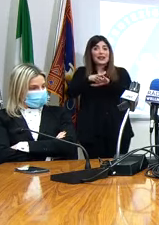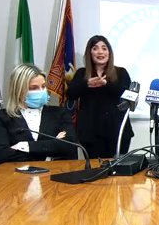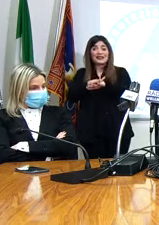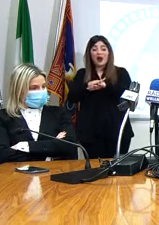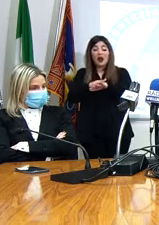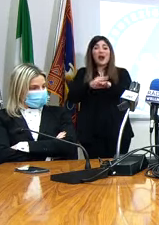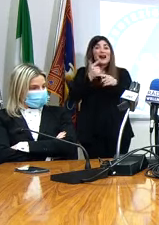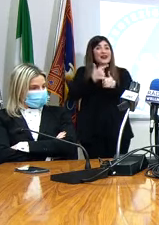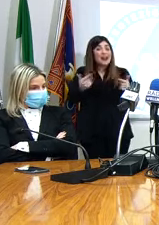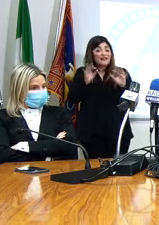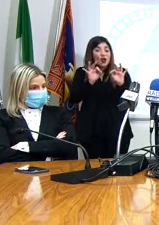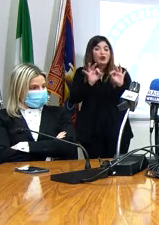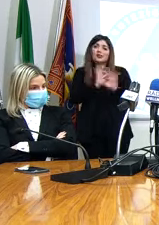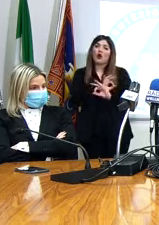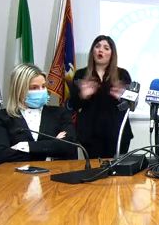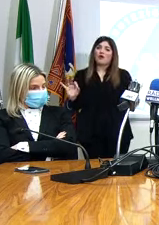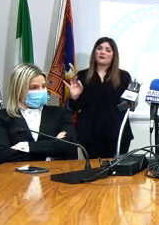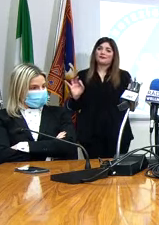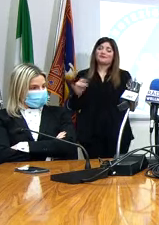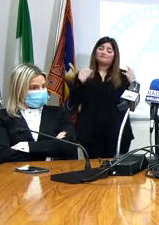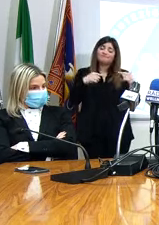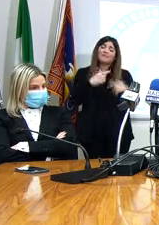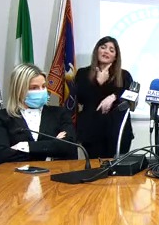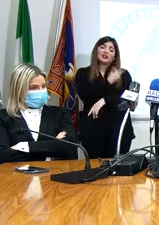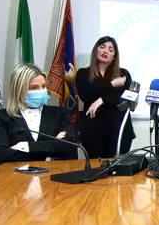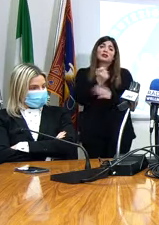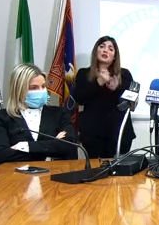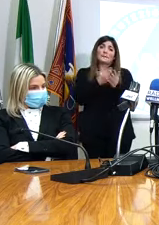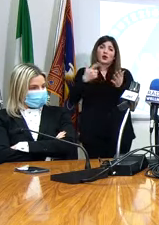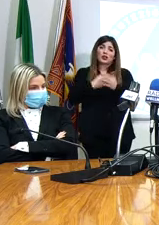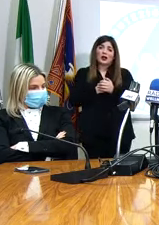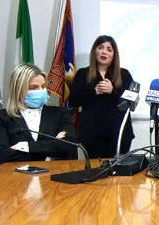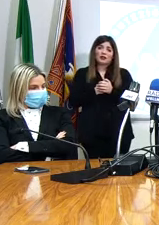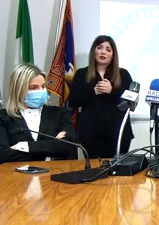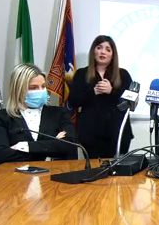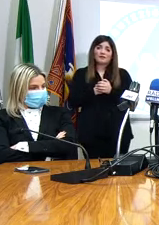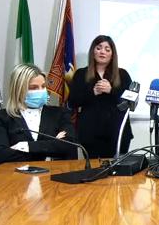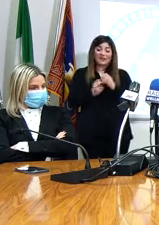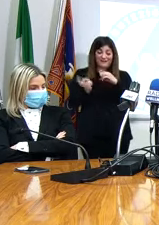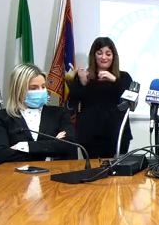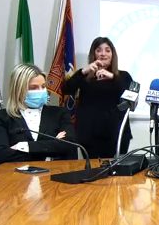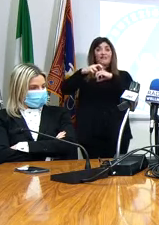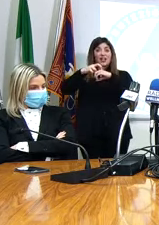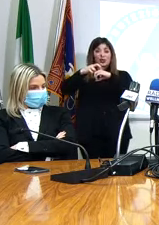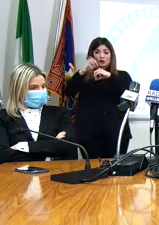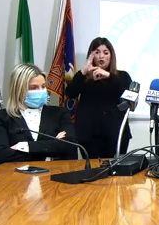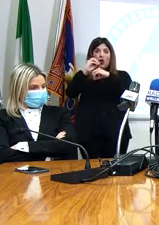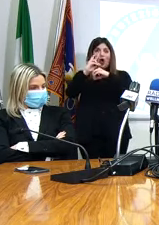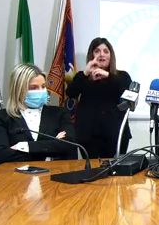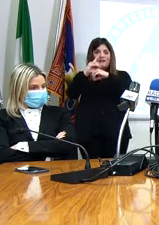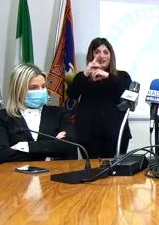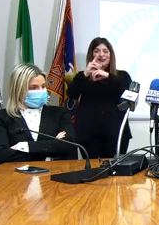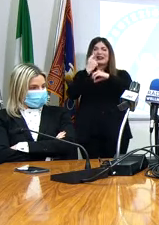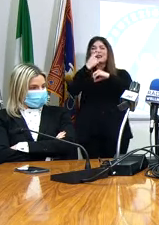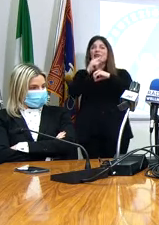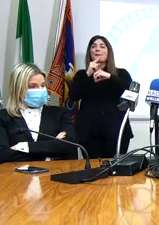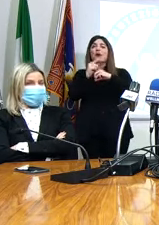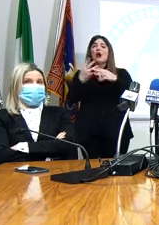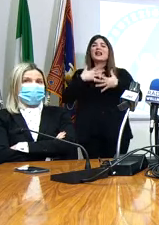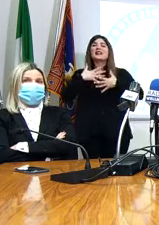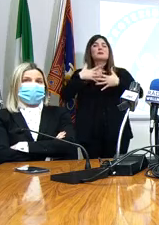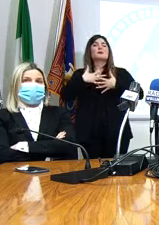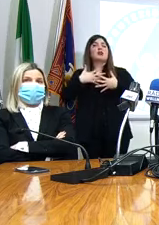partita, anche perché questo è un virus, diciamo, respiratorio, che se comunque abbiamo già capito che poi va a scemare